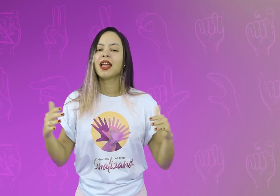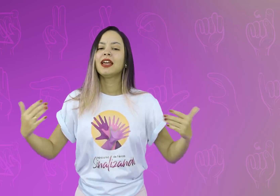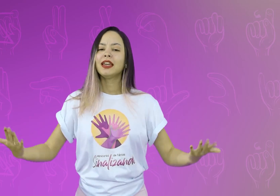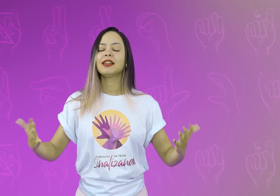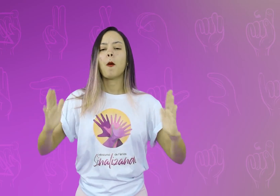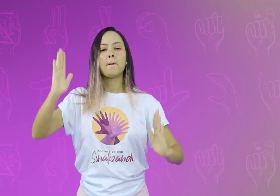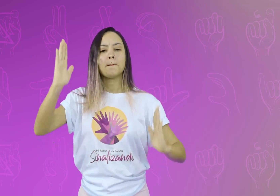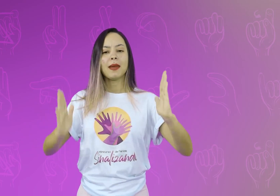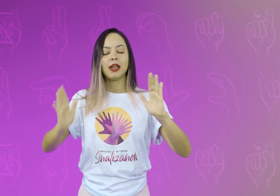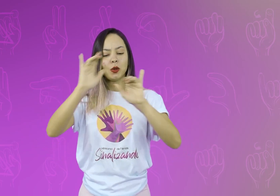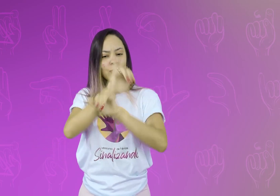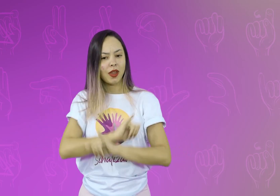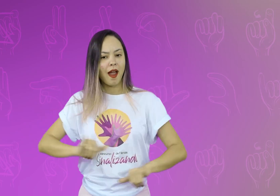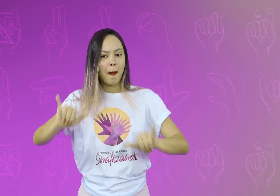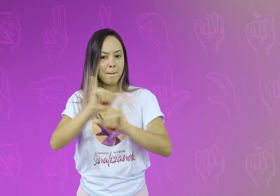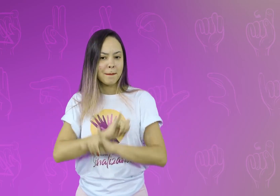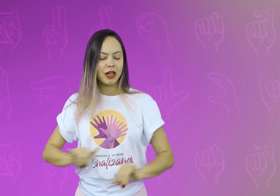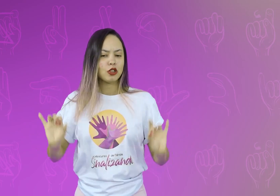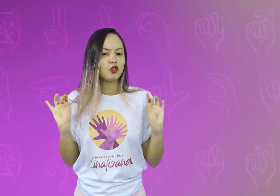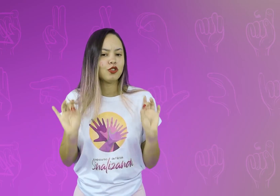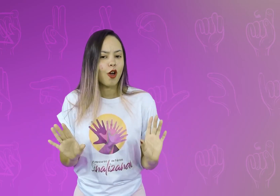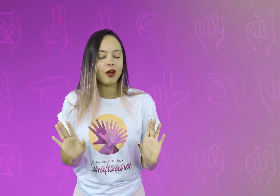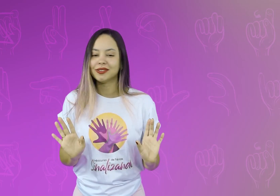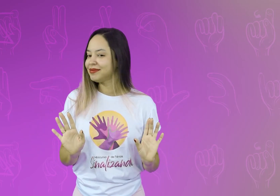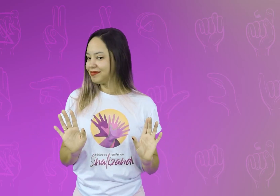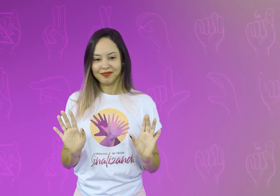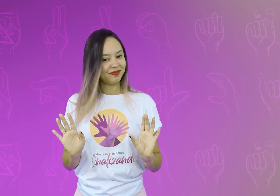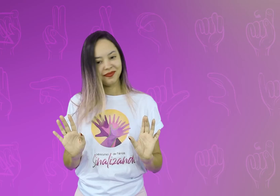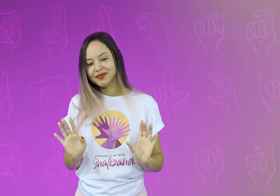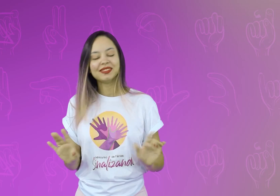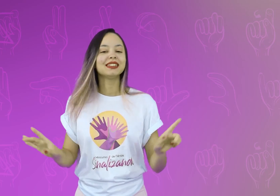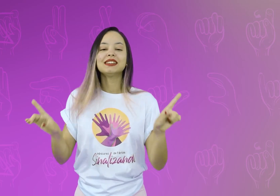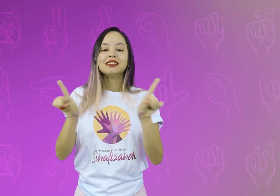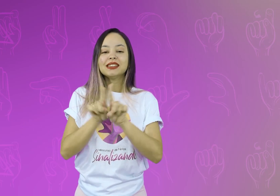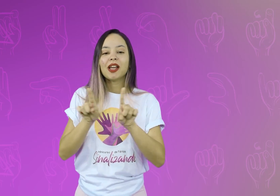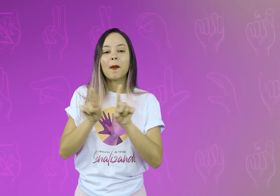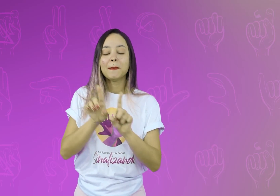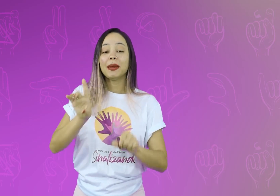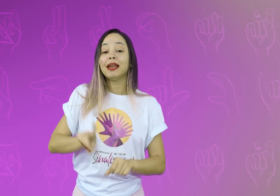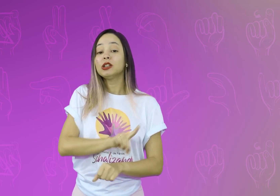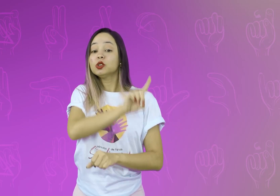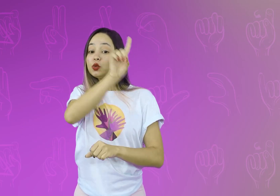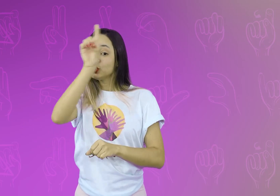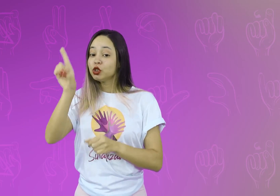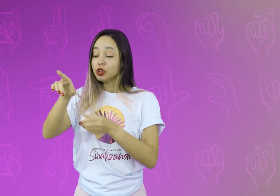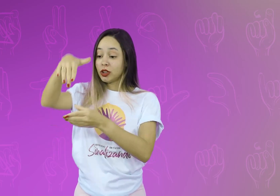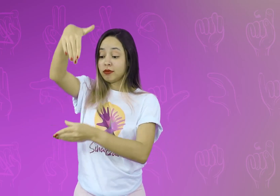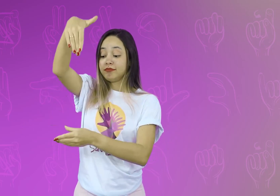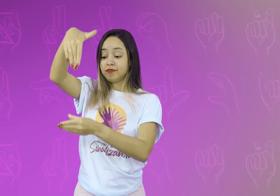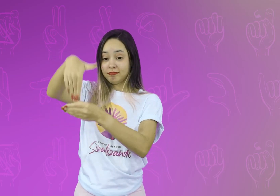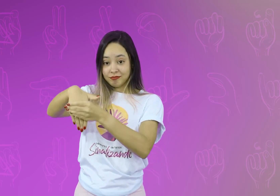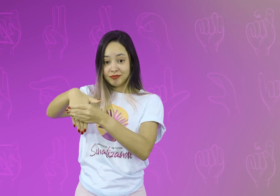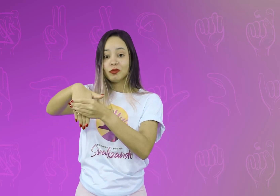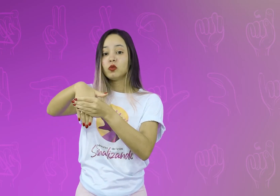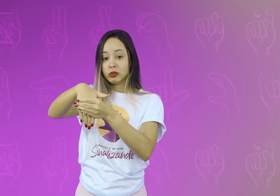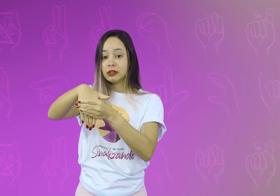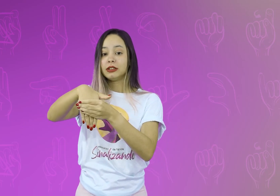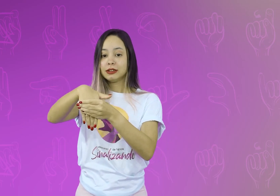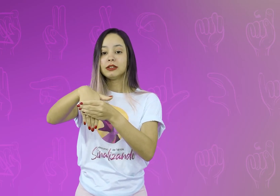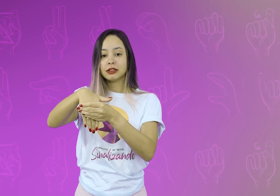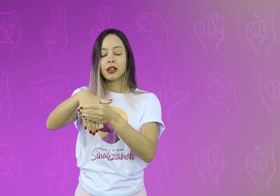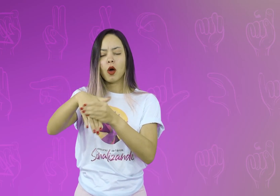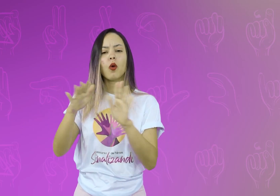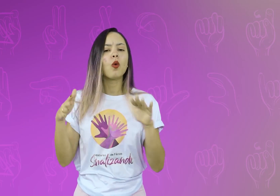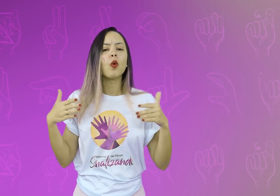ok? E agora, nesse período eleitoral, somente nesse período a gente tem acessibilidade para essas